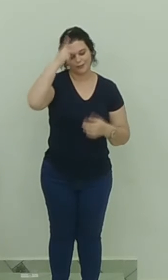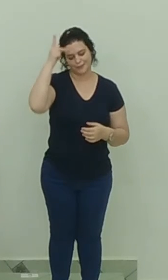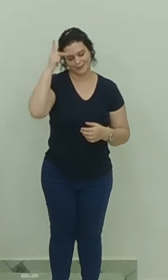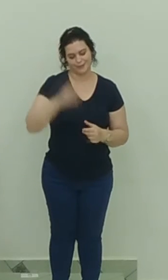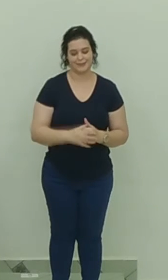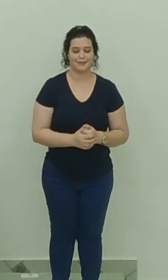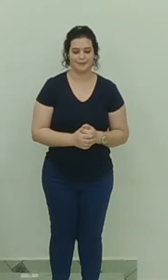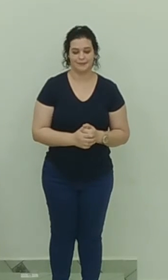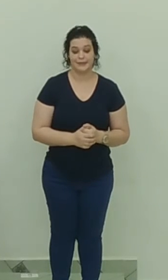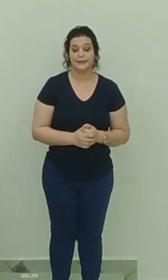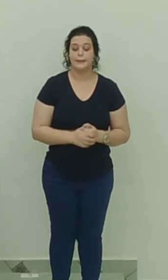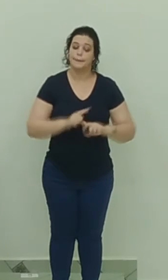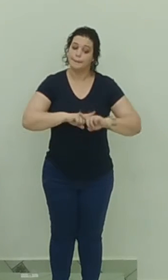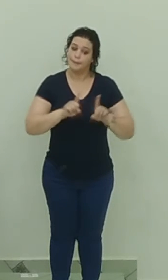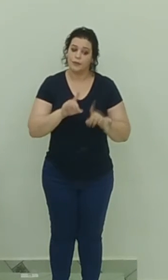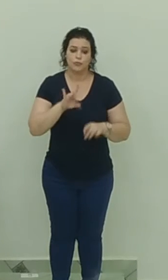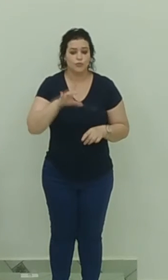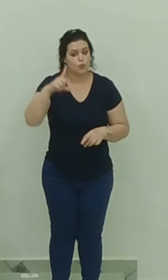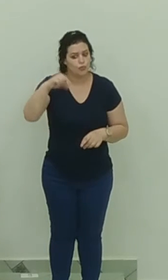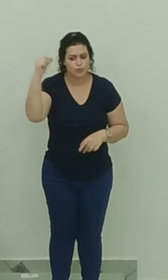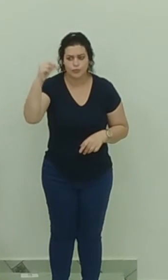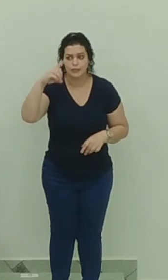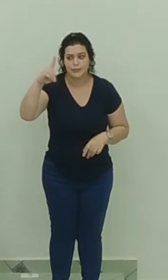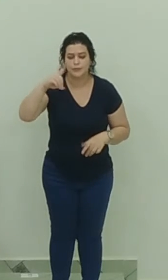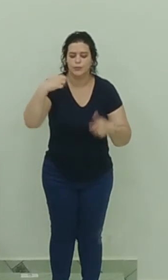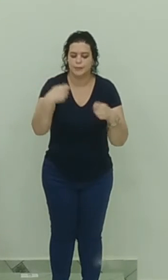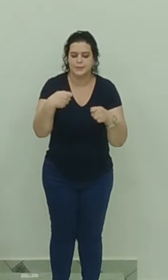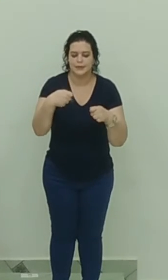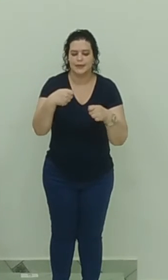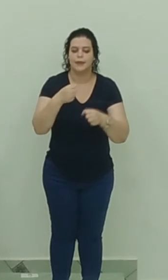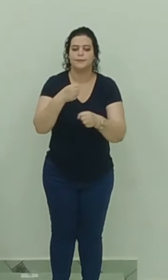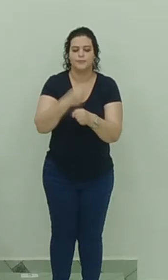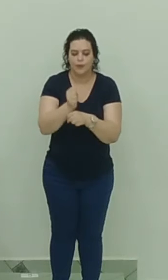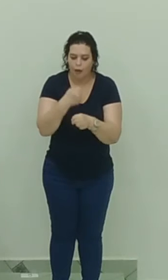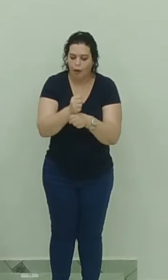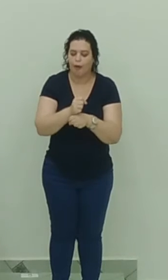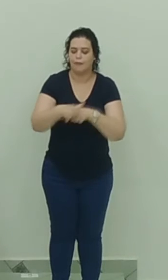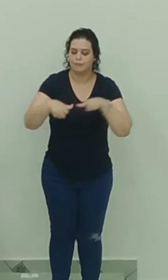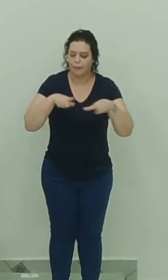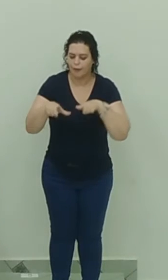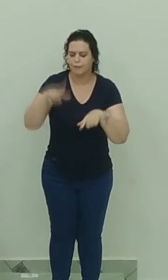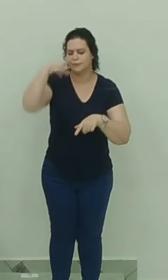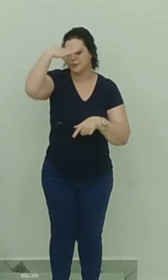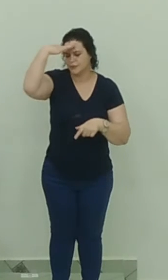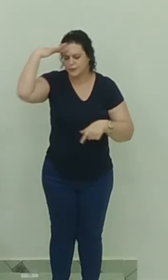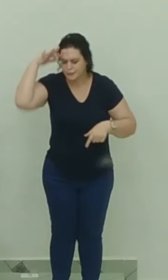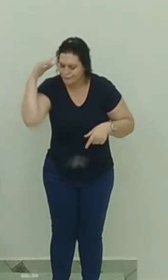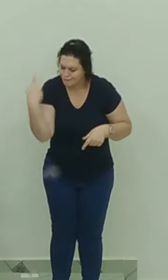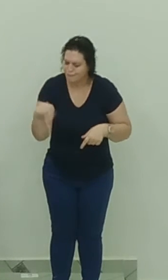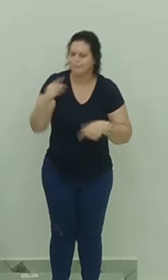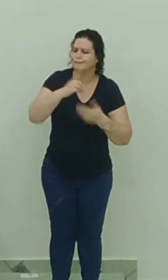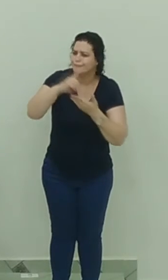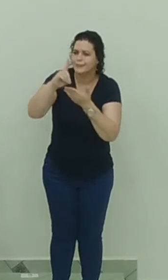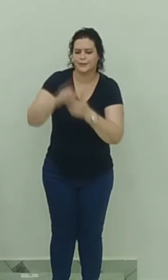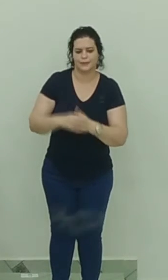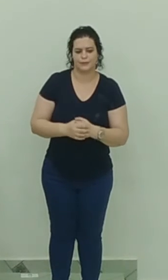se dedicar a Ele. Se desejamos a terra prometida no